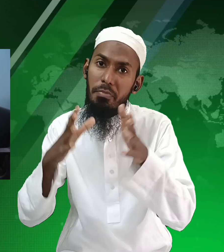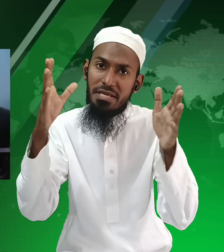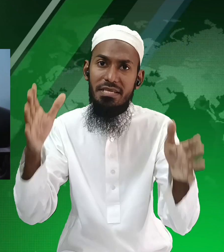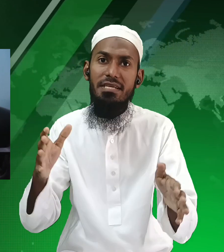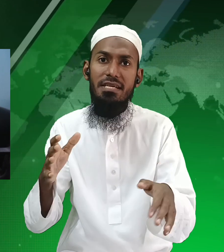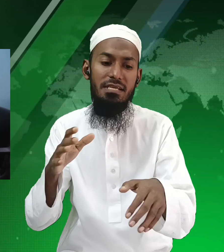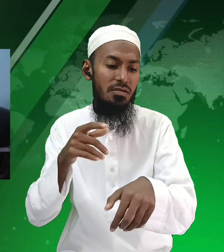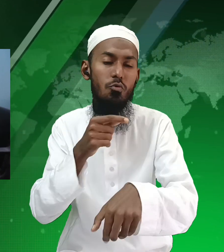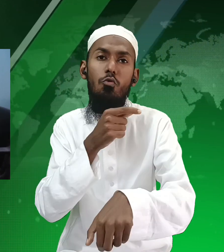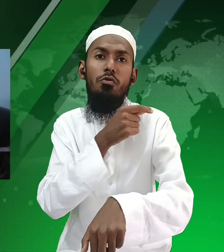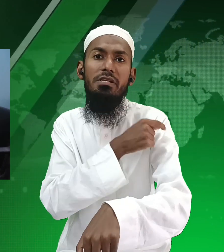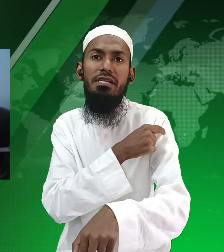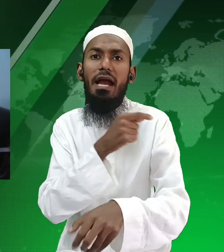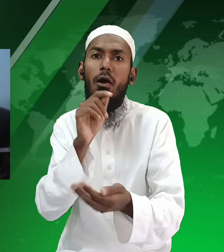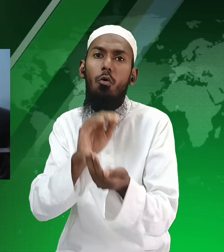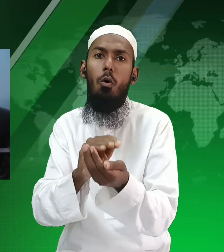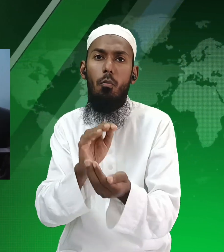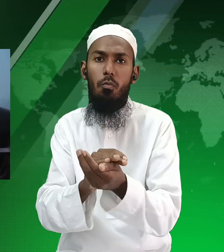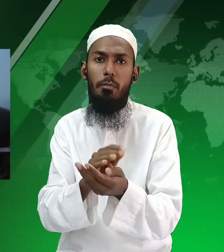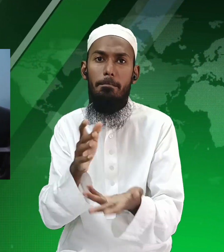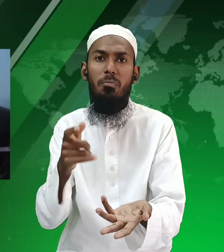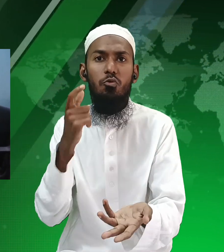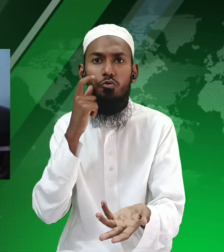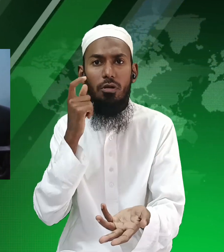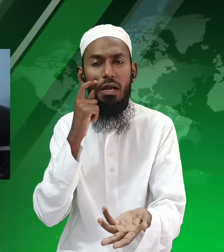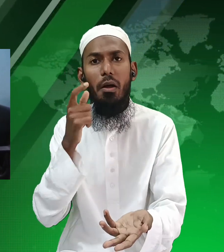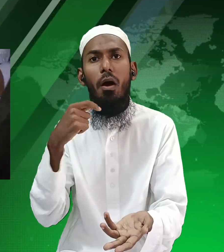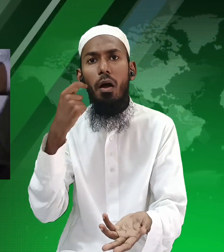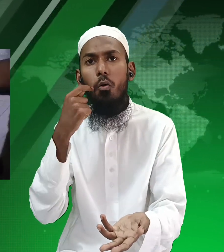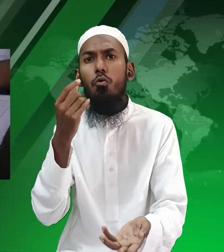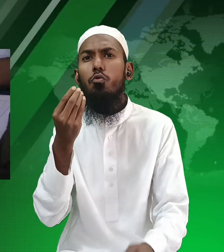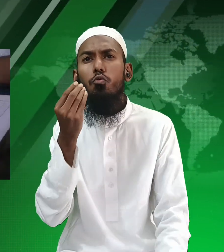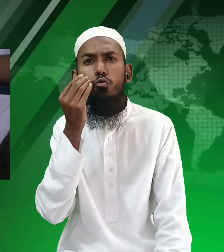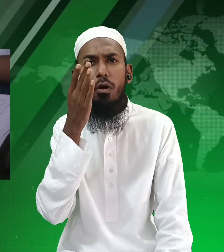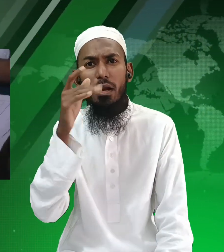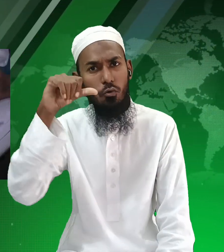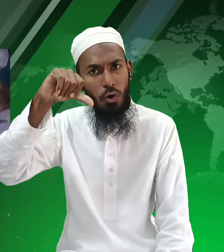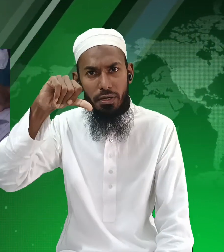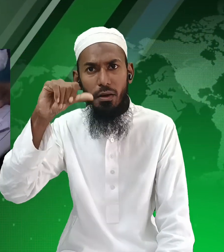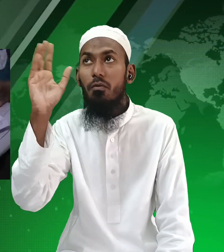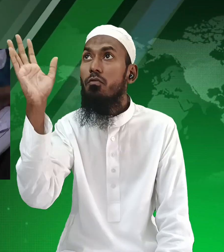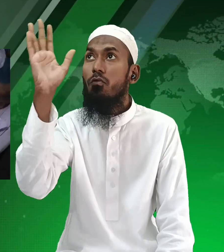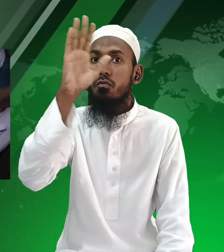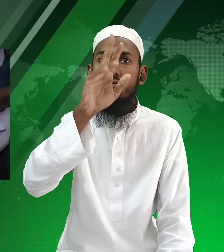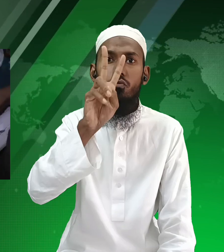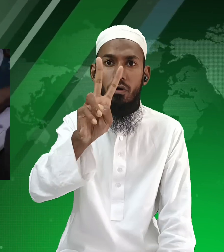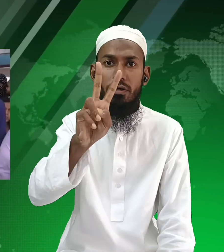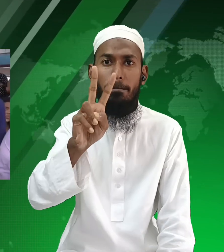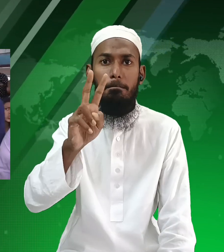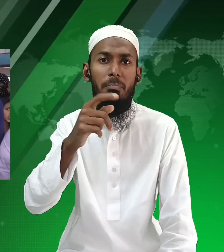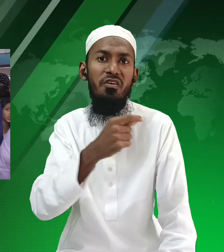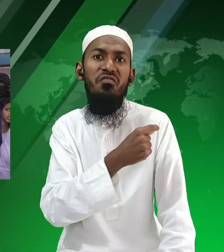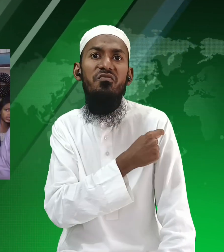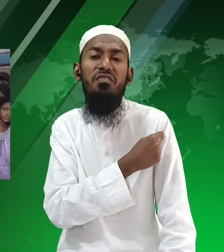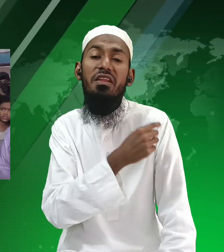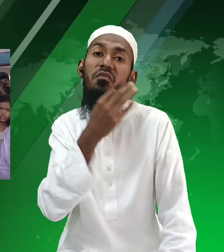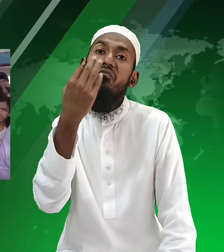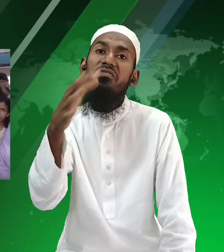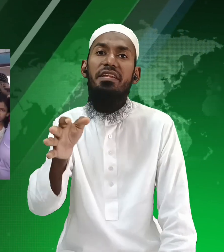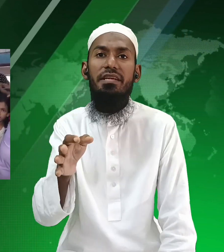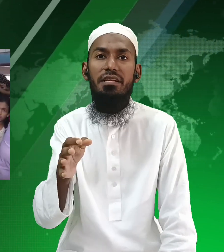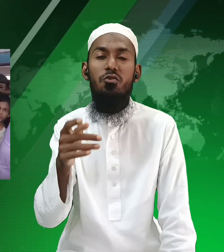না। সরকারি হাসপাতালে প্রতিদিন সকাল 9টা থেকে দুপুর 2টা পর্যন্ত ফ্রিতে ভ্যাকসিন দেওয়ার কথা রয়েছে। কুকুর বিড়াল